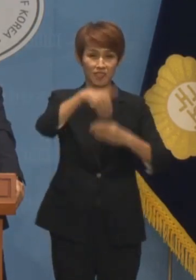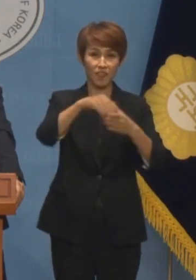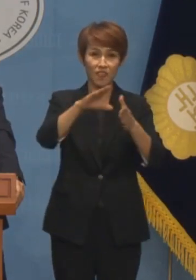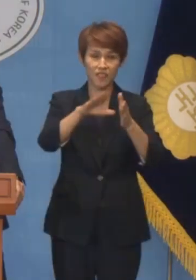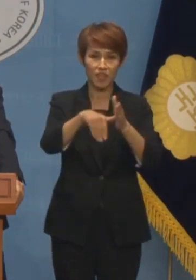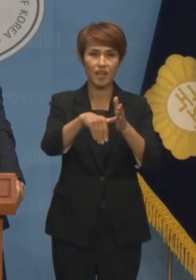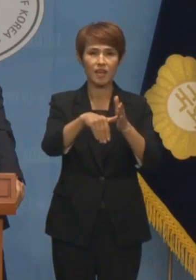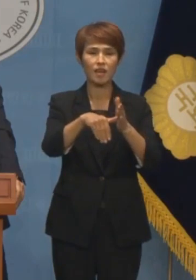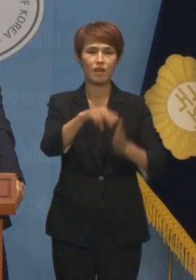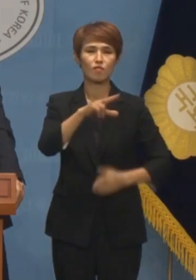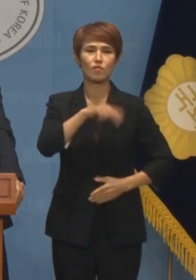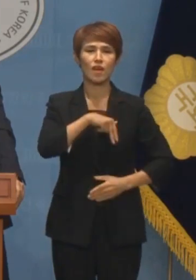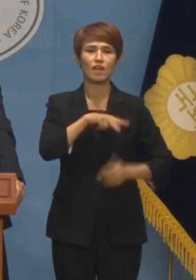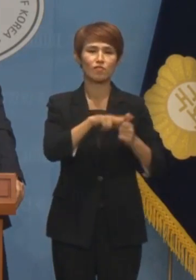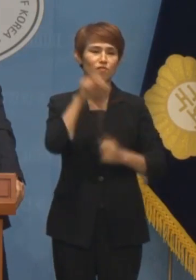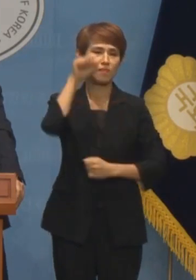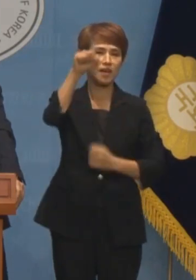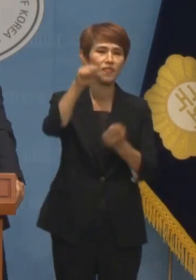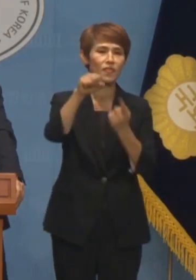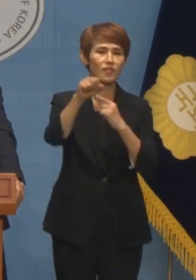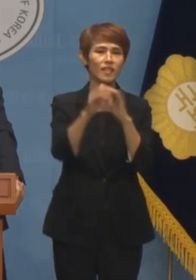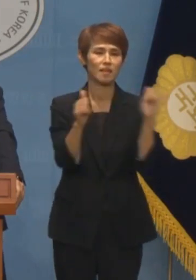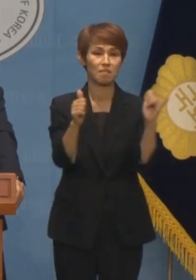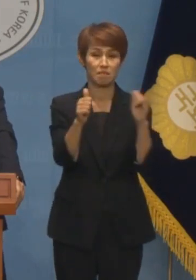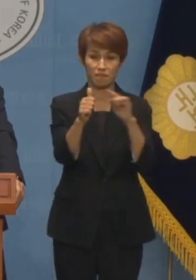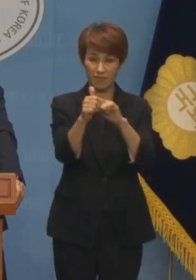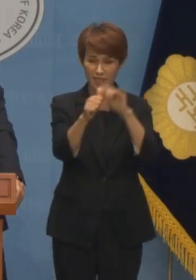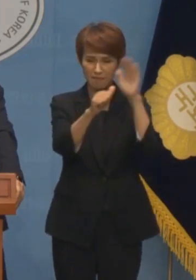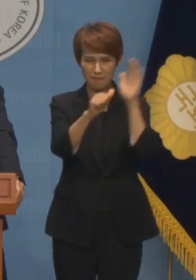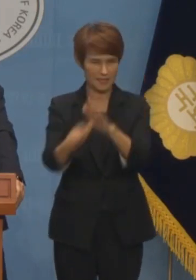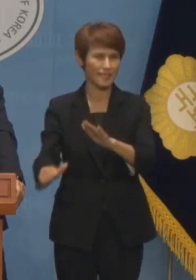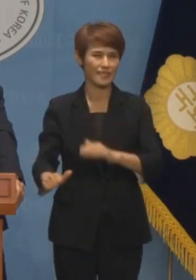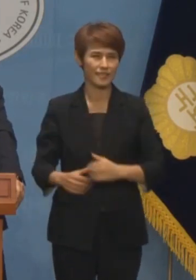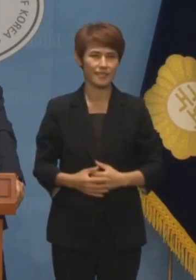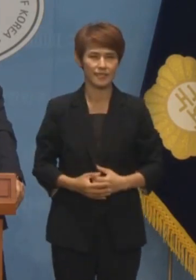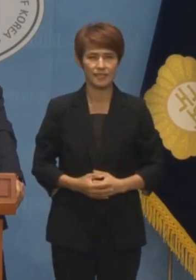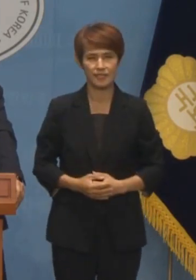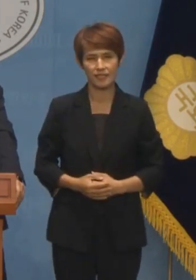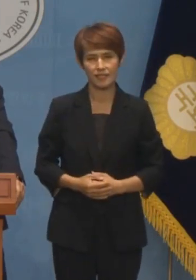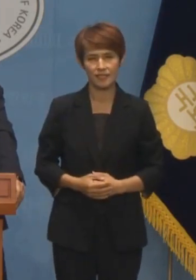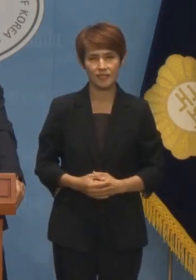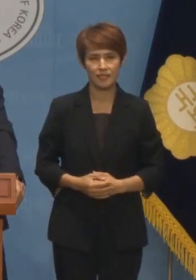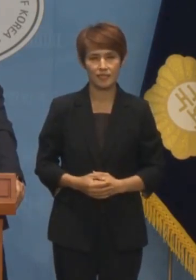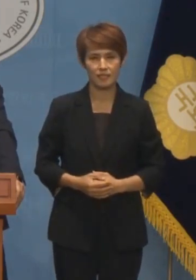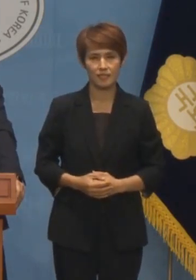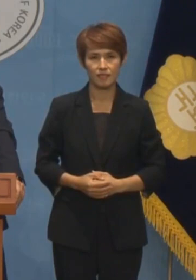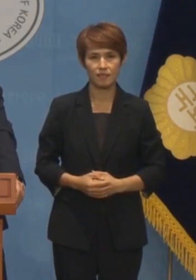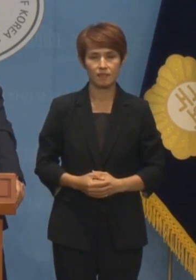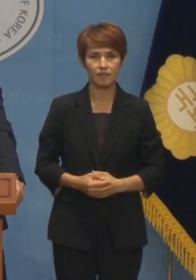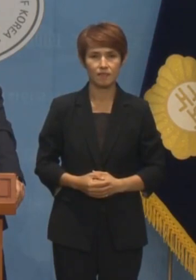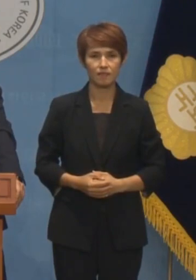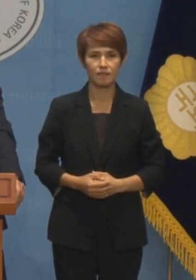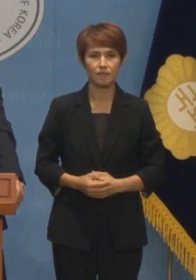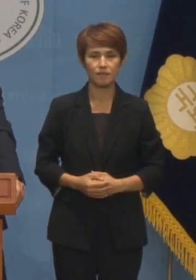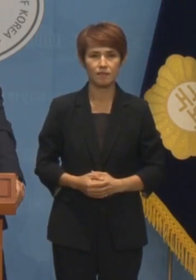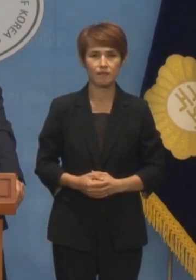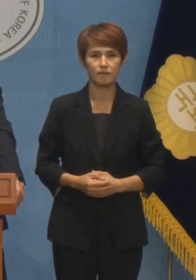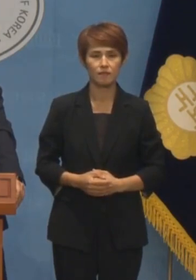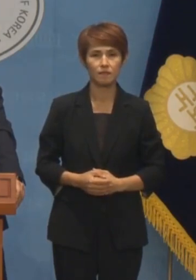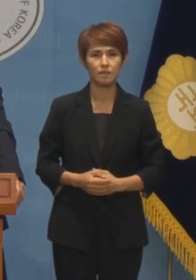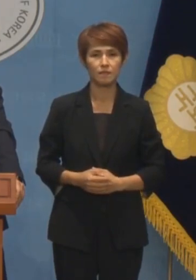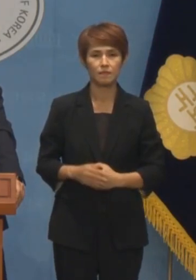서대문갑 경선에 나와서 민주당이죠, 떨어졌습니다. 그리고 박정훈